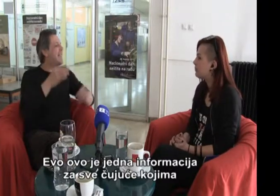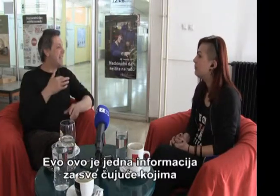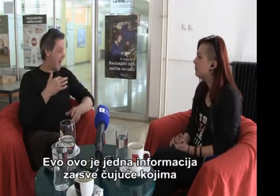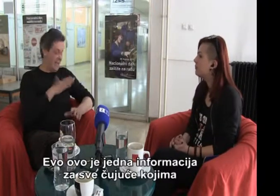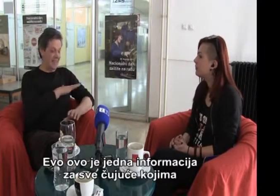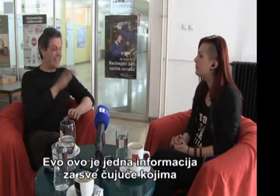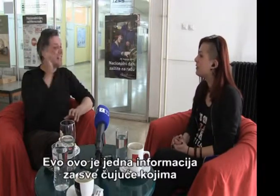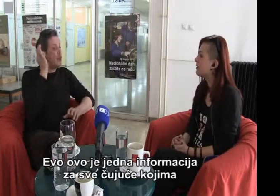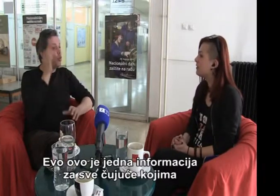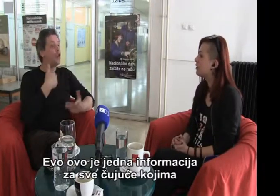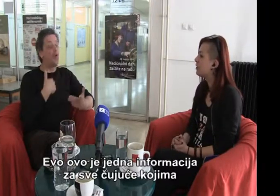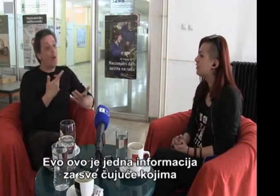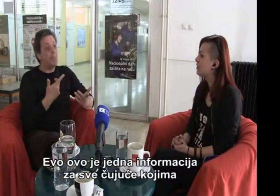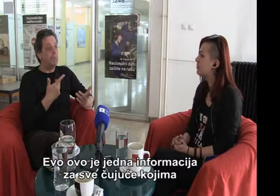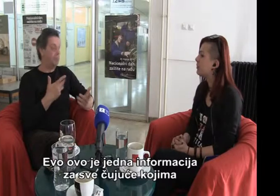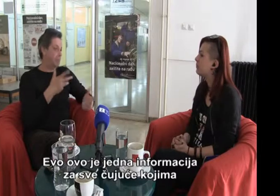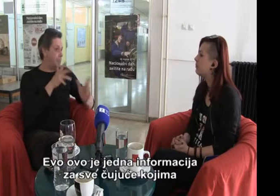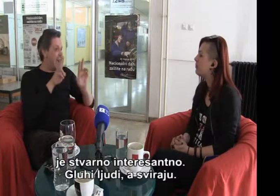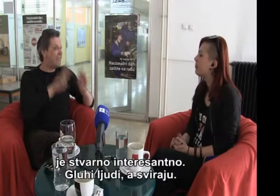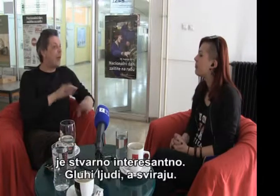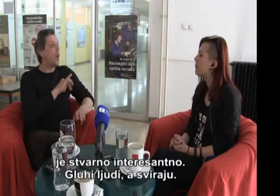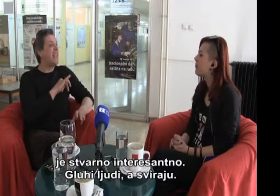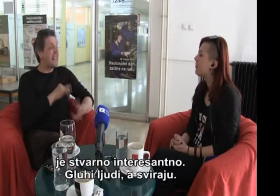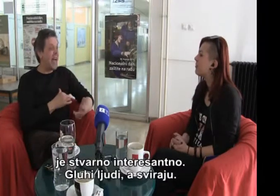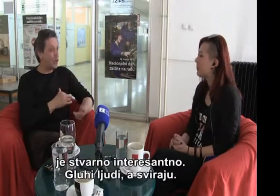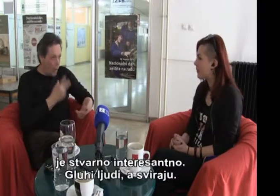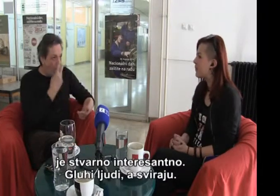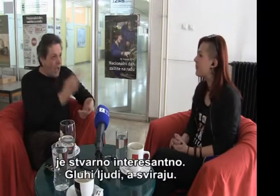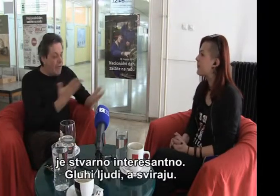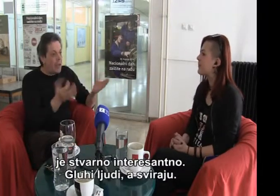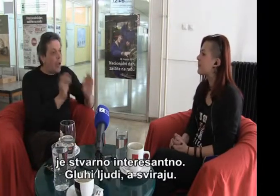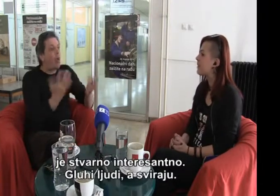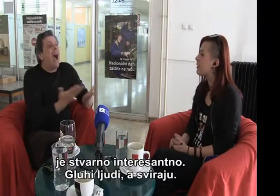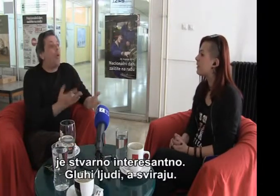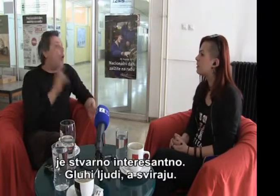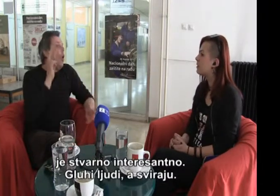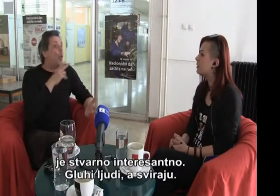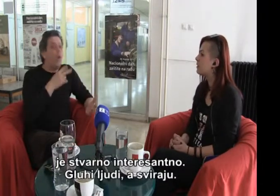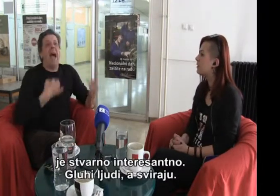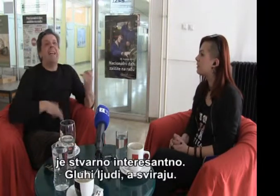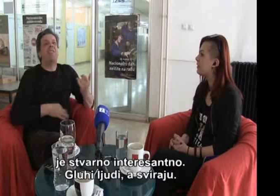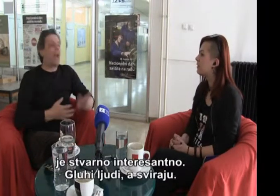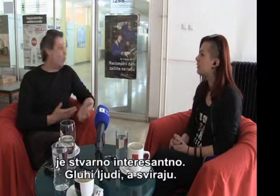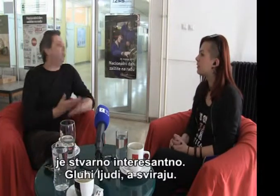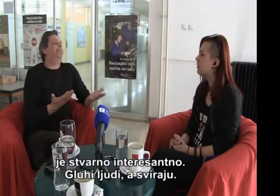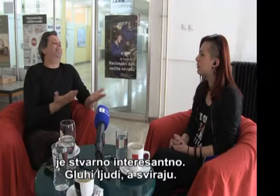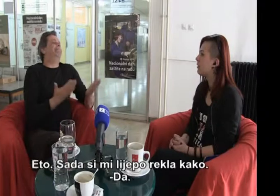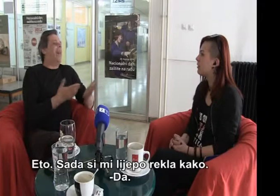informacija za sve čujuće koji je stvarno interesantno biti dobro kako. Gluhi sviraju.